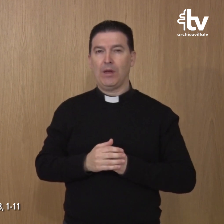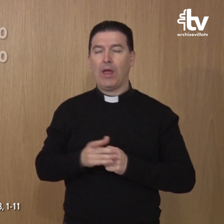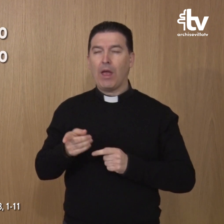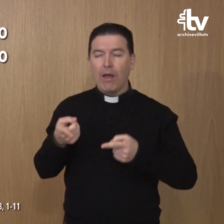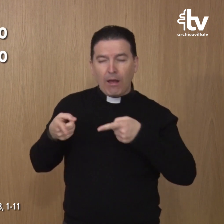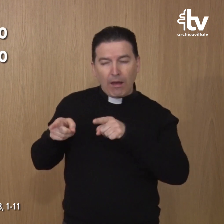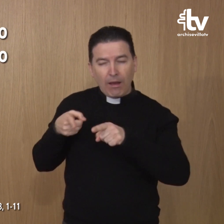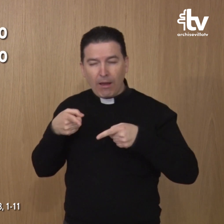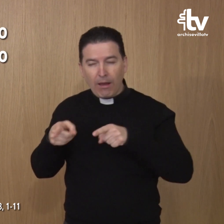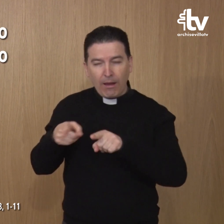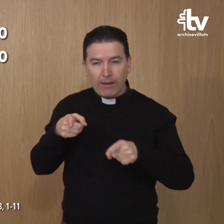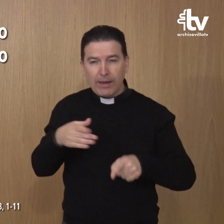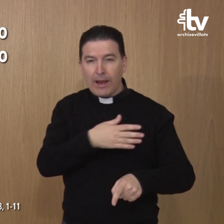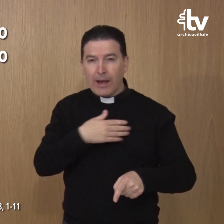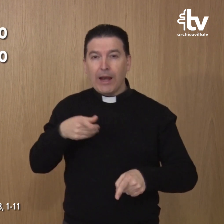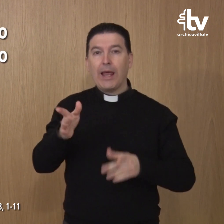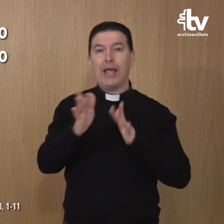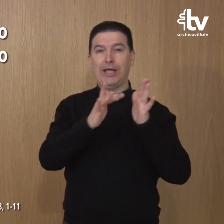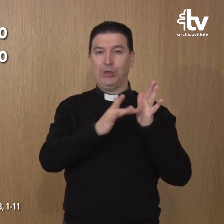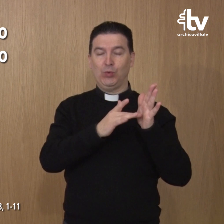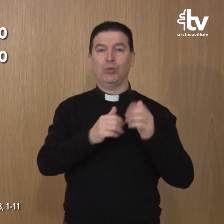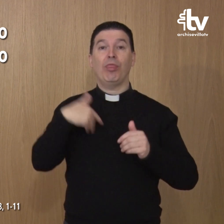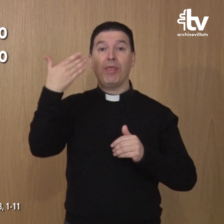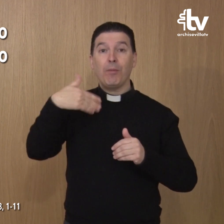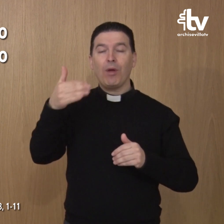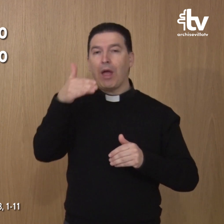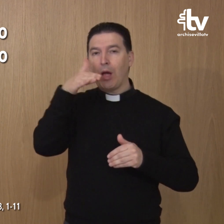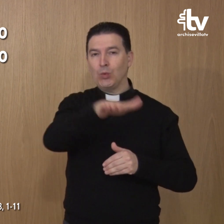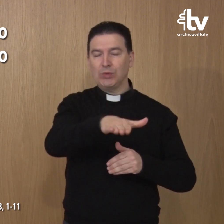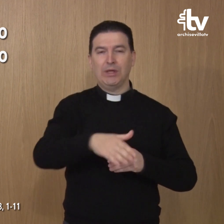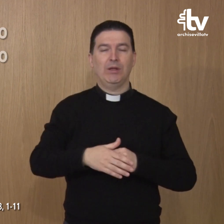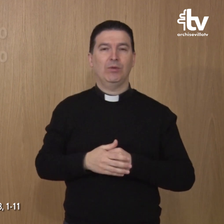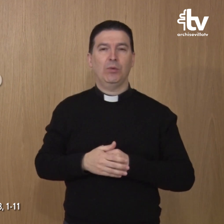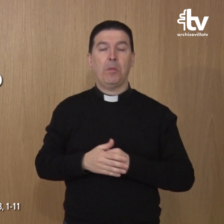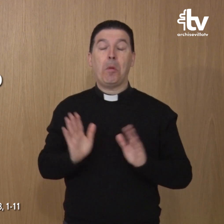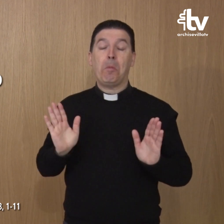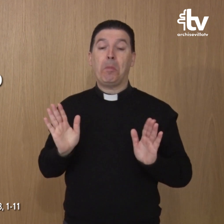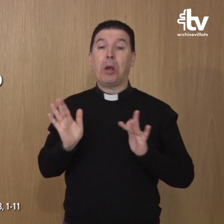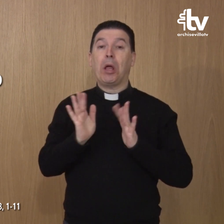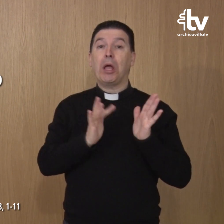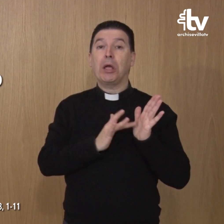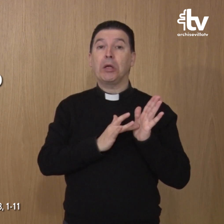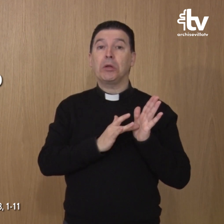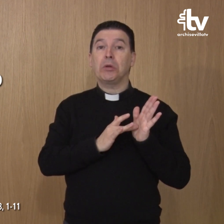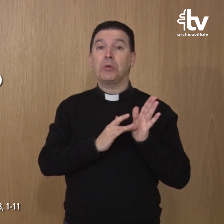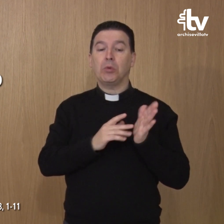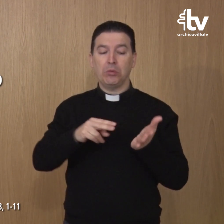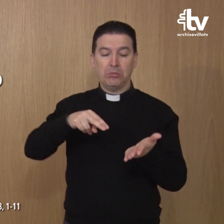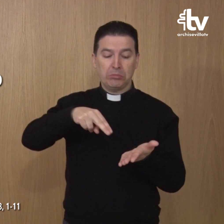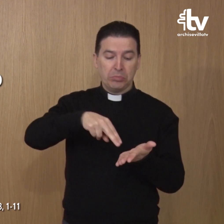Le preguntaban esto para comprometerlo y poder acusarlo. Pero Jesús, inclinándose,